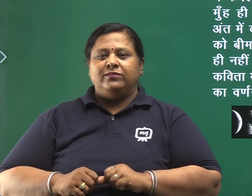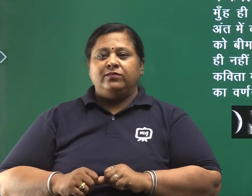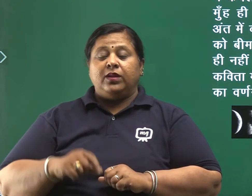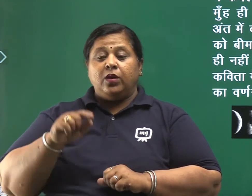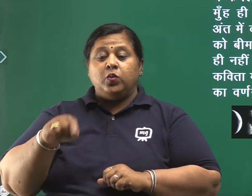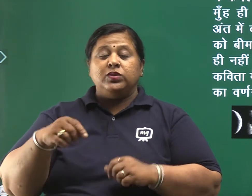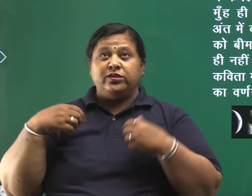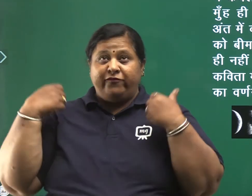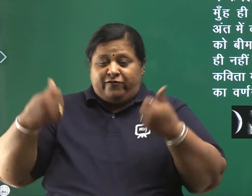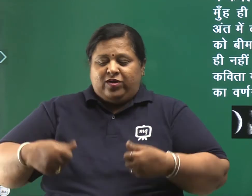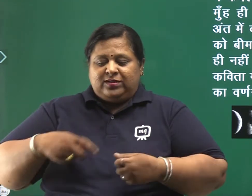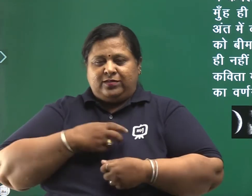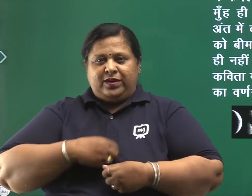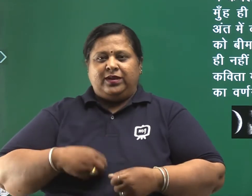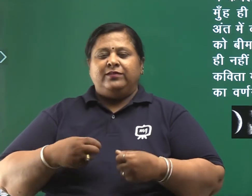उस वस्त्र में